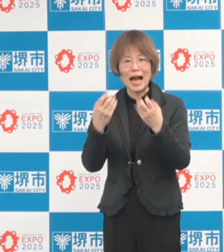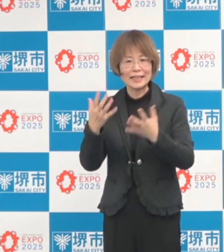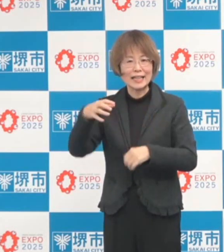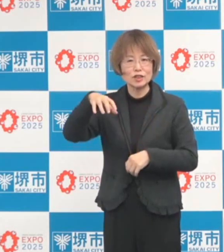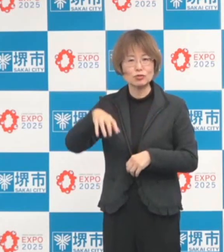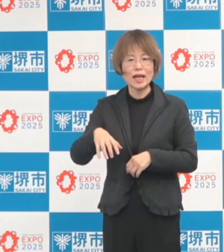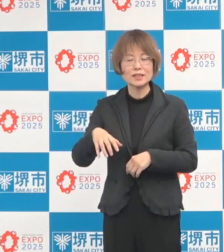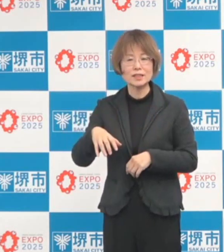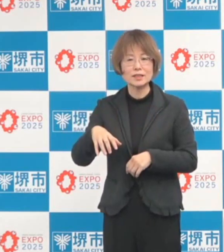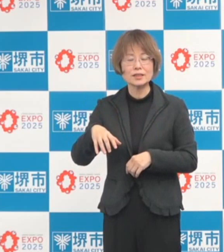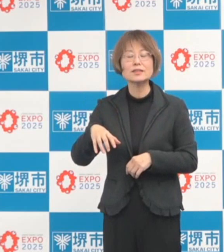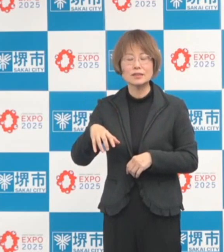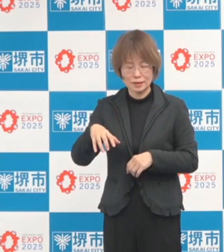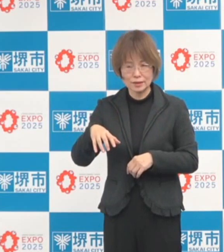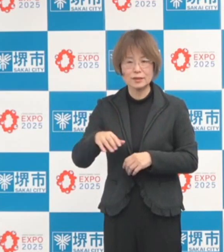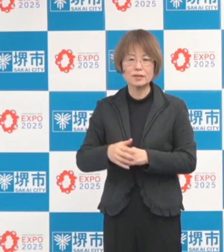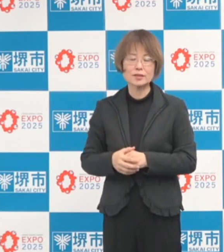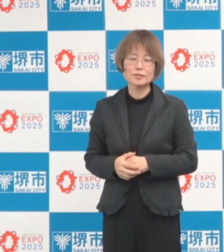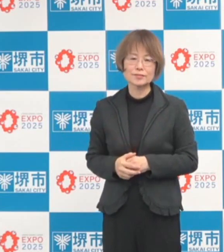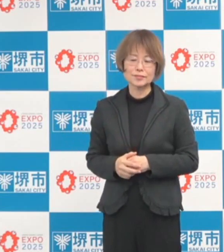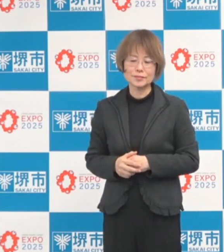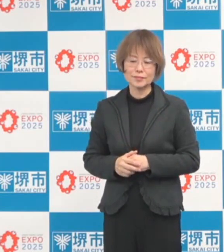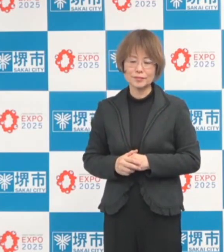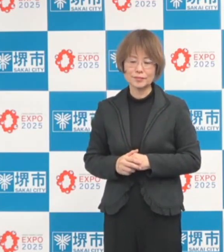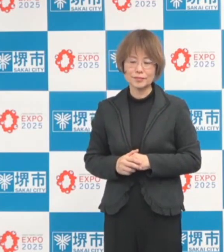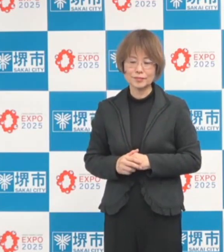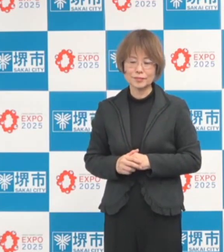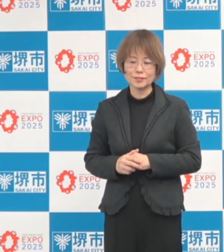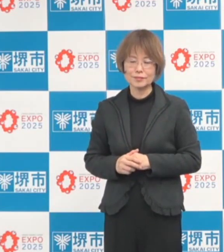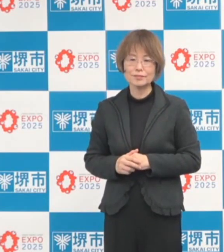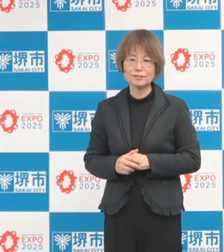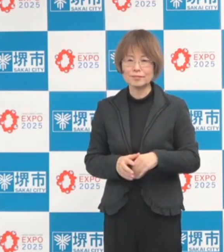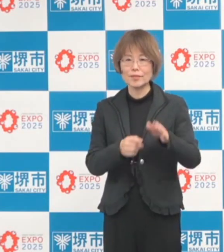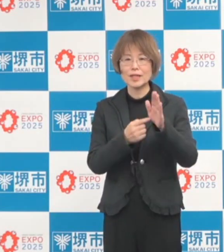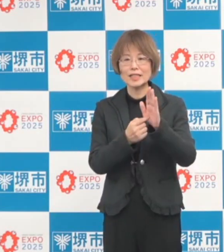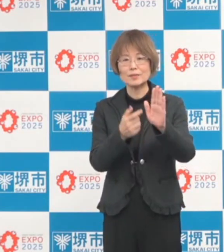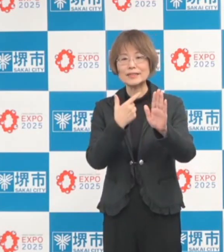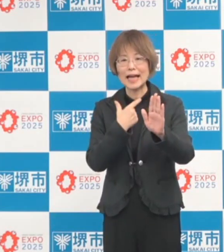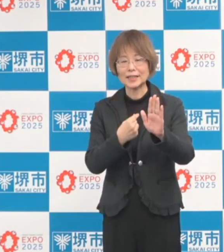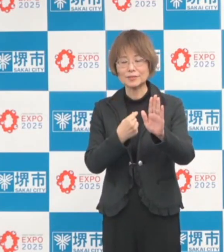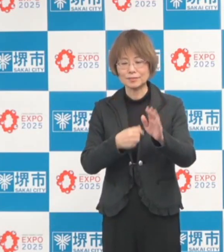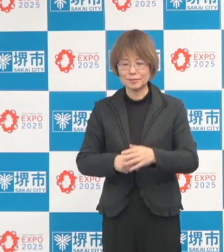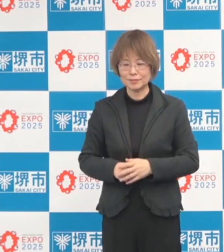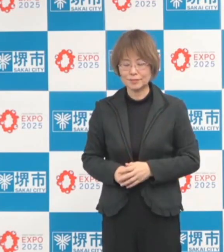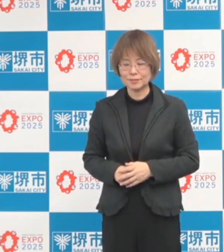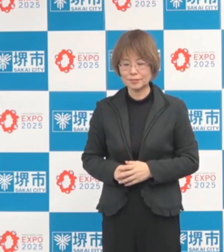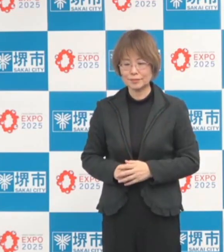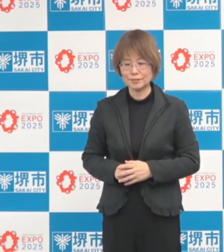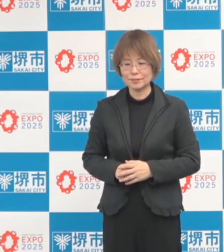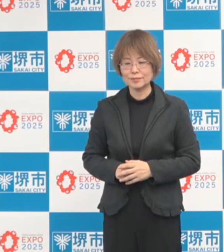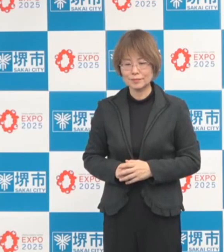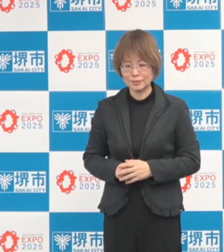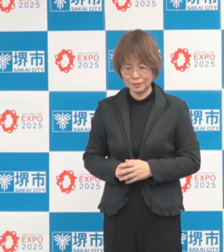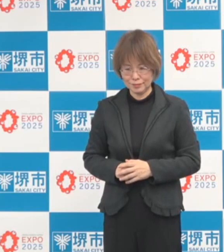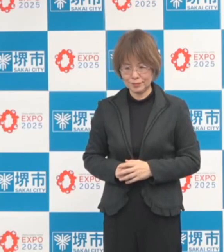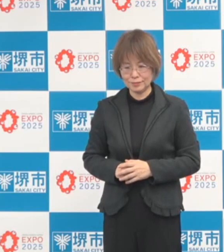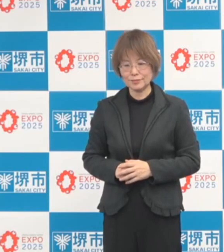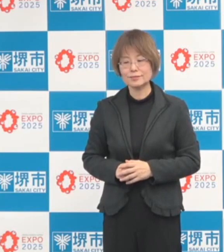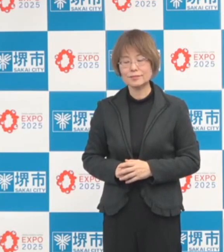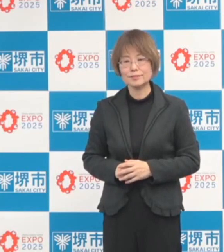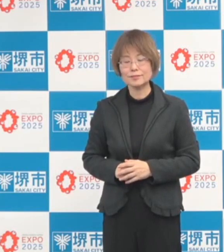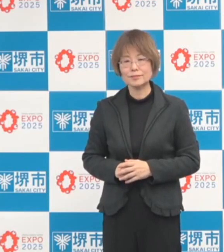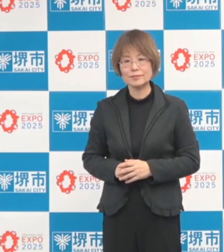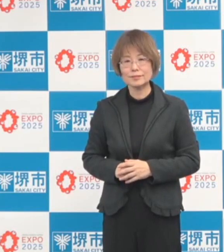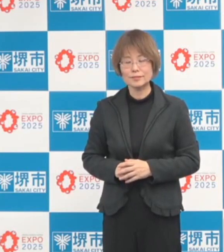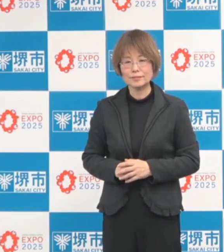、輝く堺を作る予算としてお示しをしております。はい、そしてその